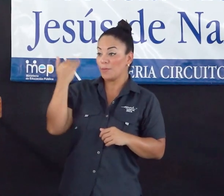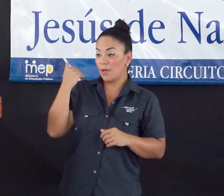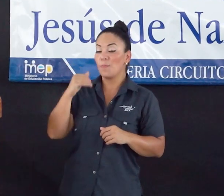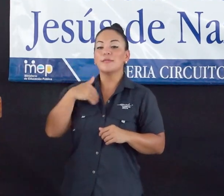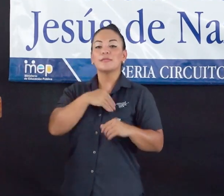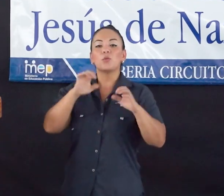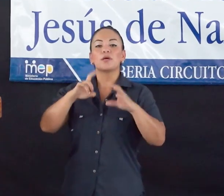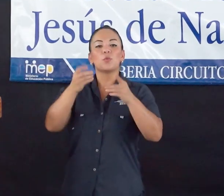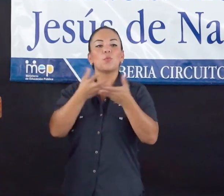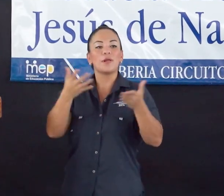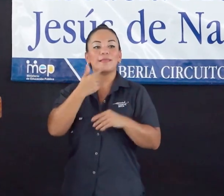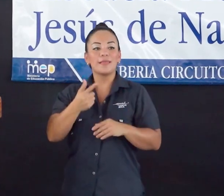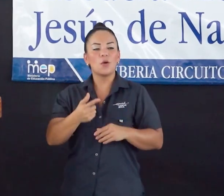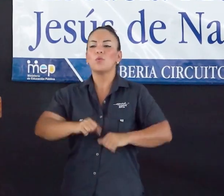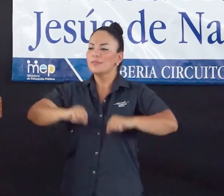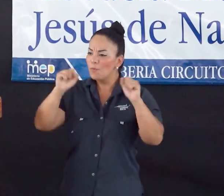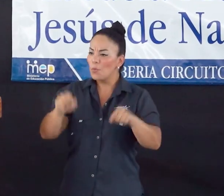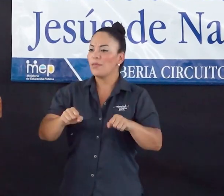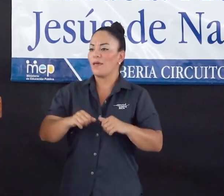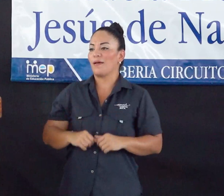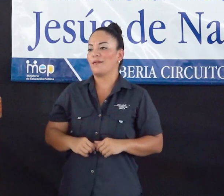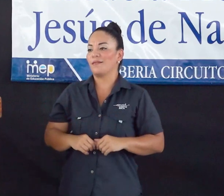Educación Pública dijo que sí se podía,